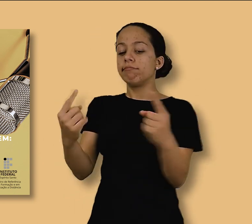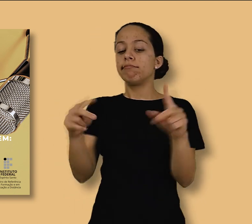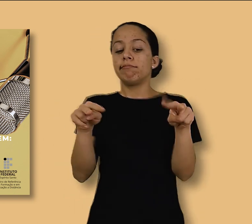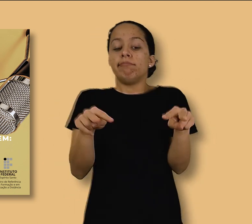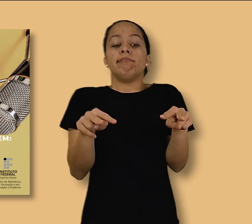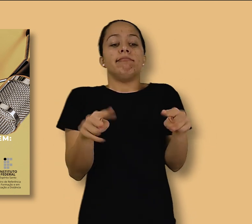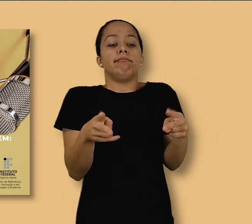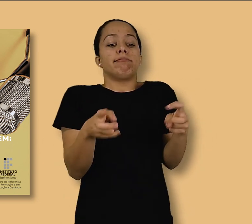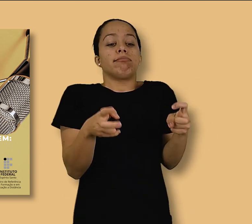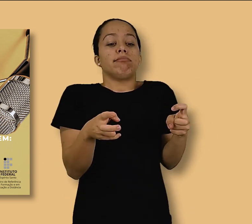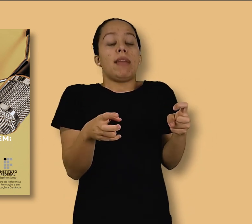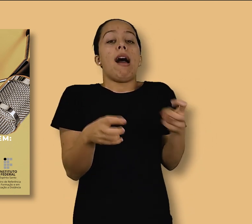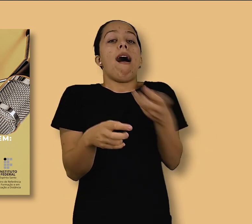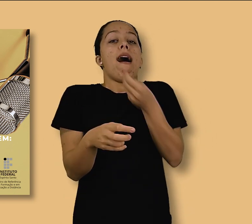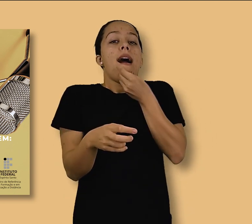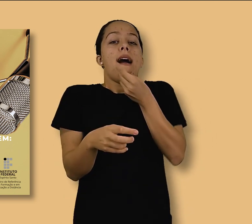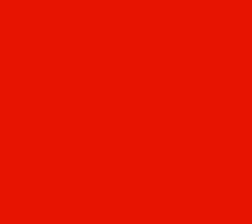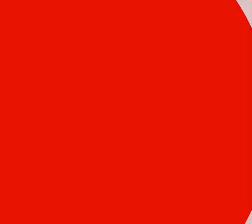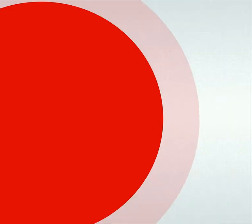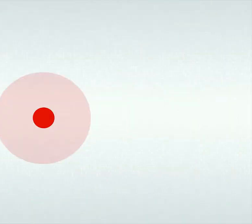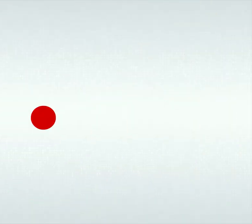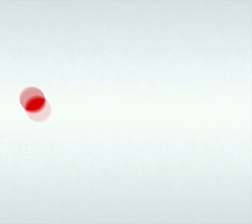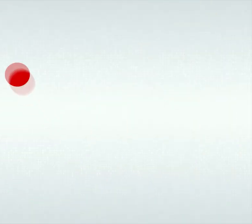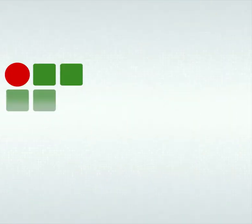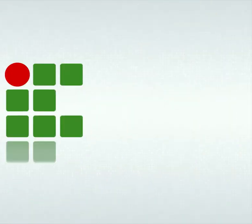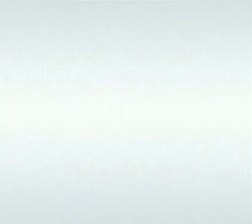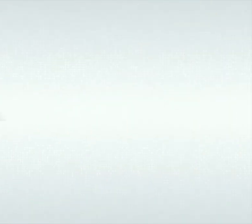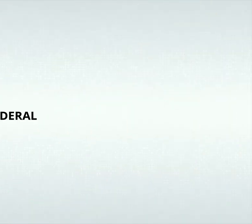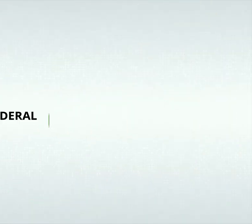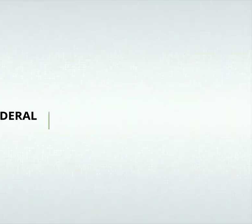aprender E aí